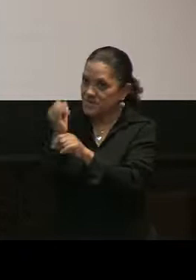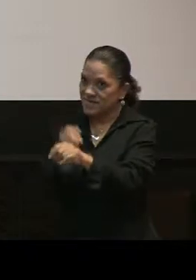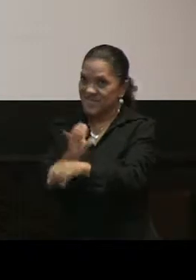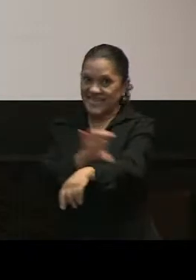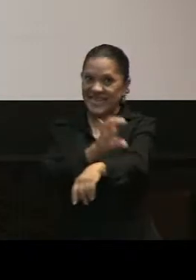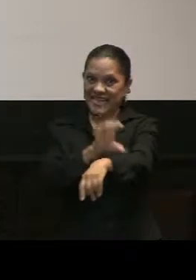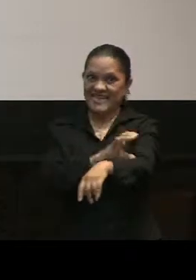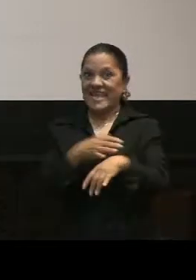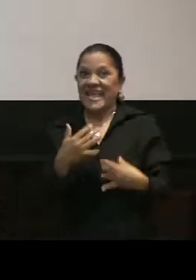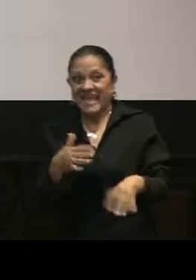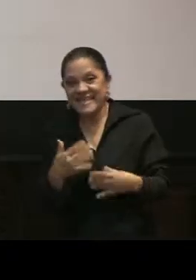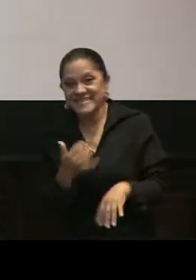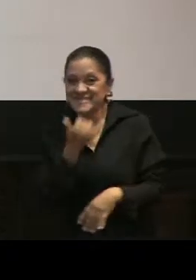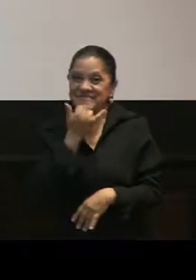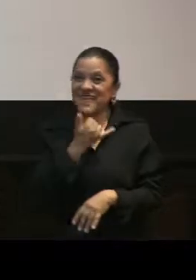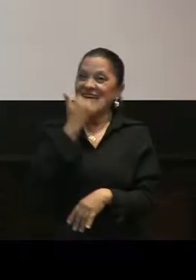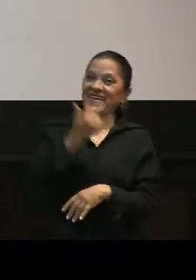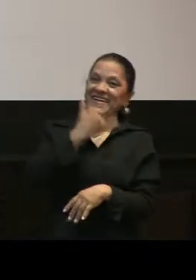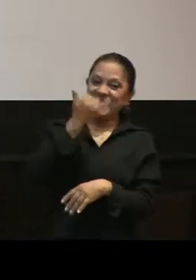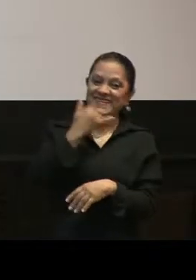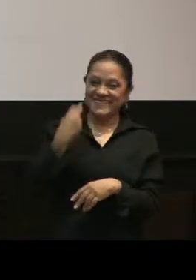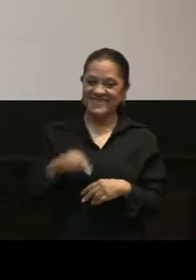y